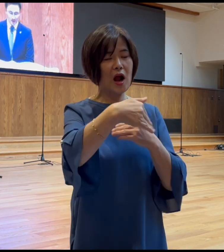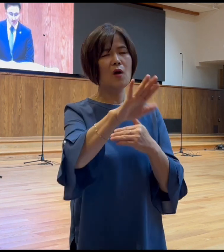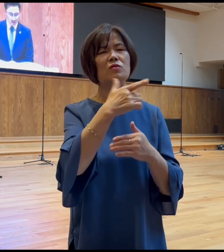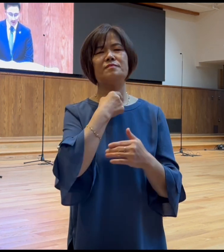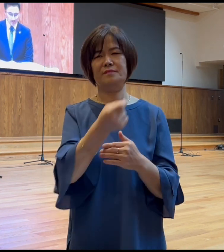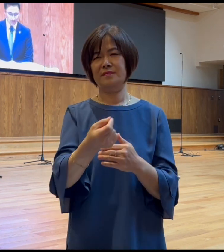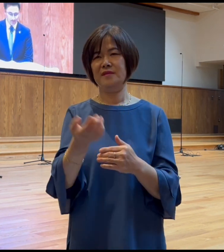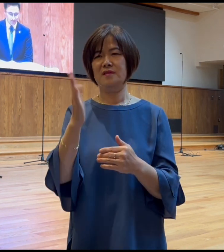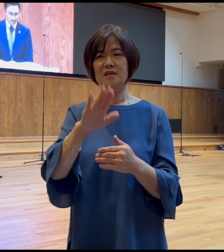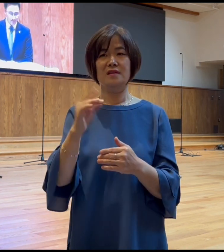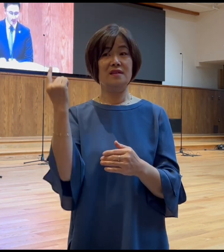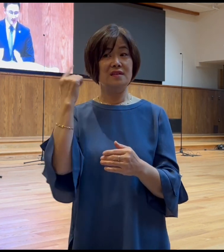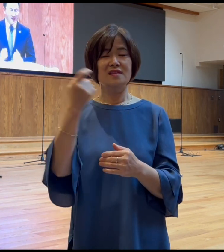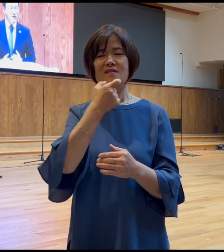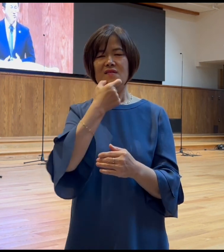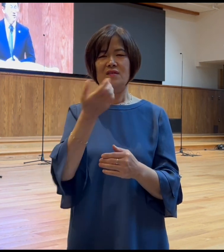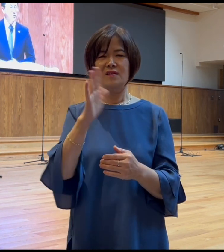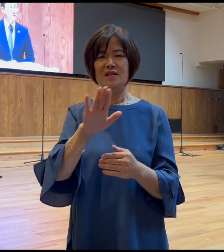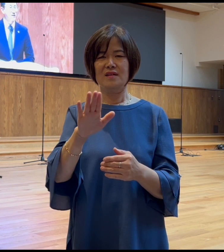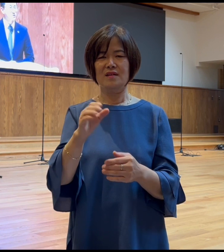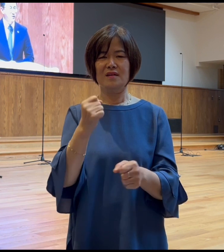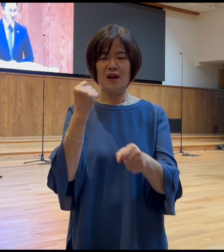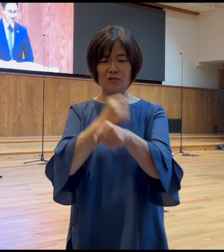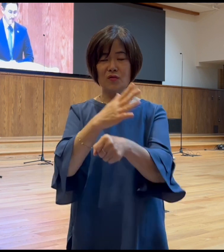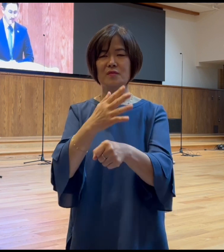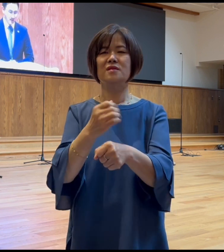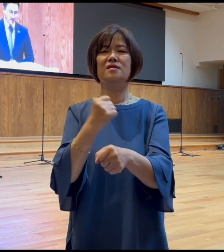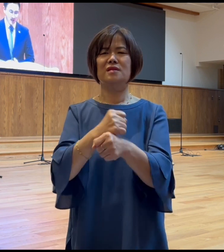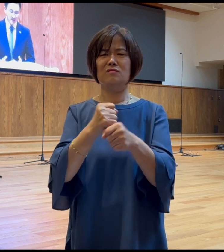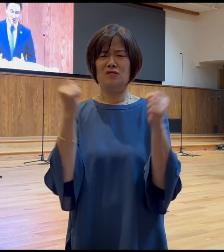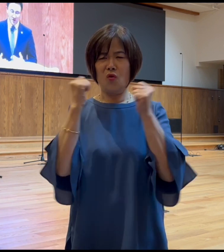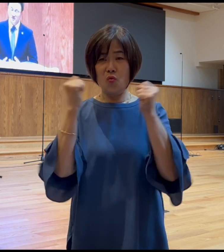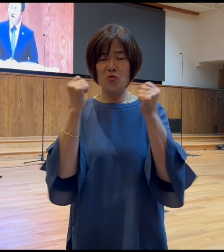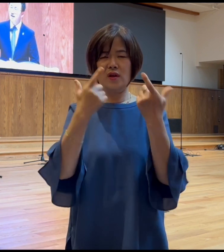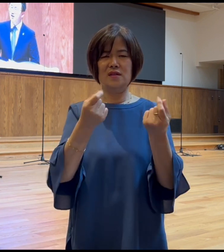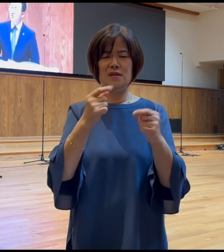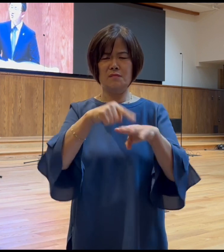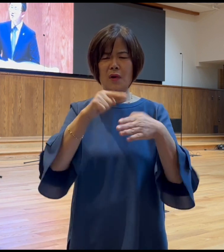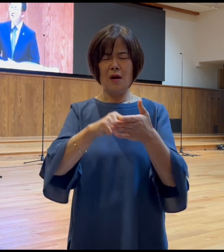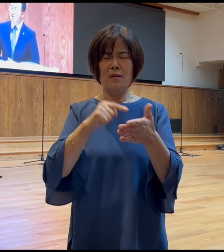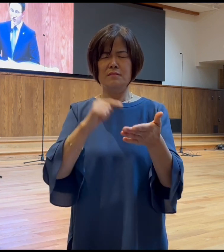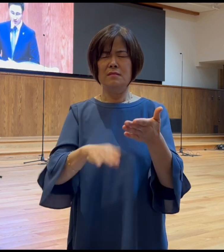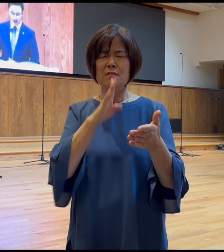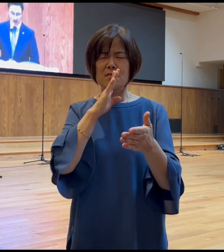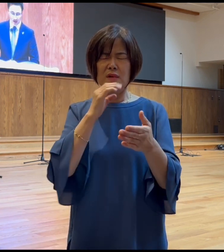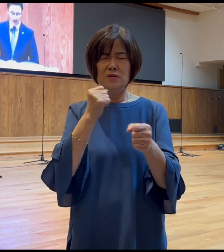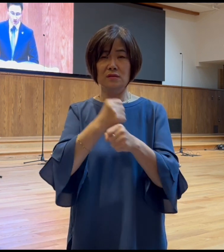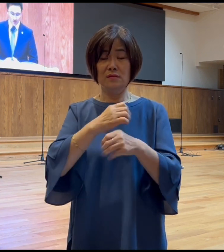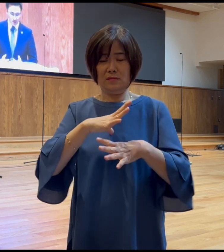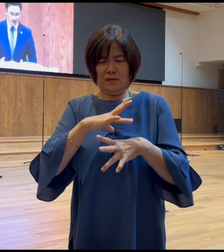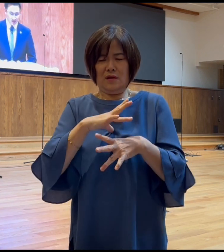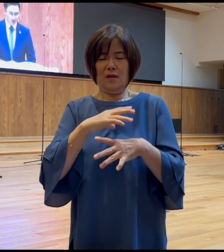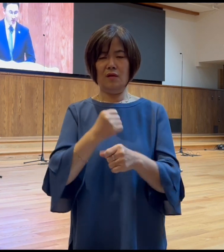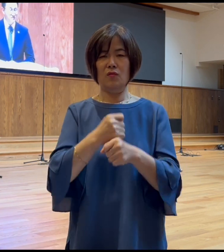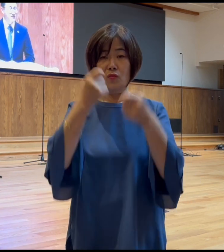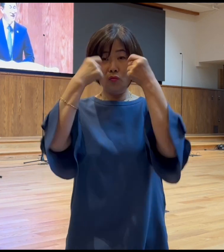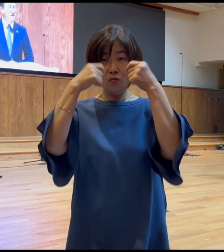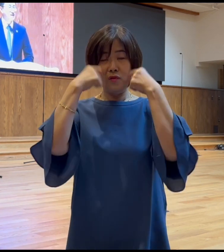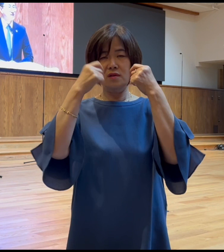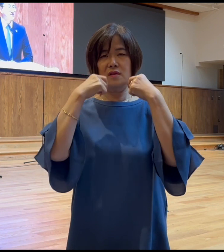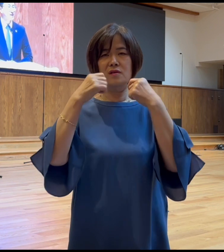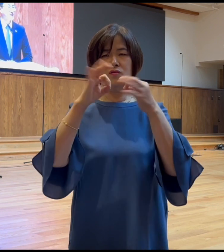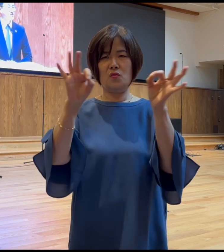소리도 있습니다. 차가운 겨울바람처럼 마음을 서늘하게 하고 눈가에 눈물 짓게 하는